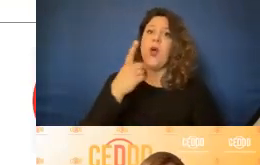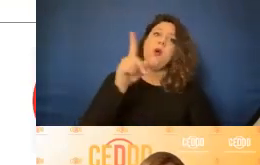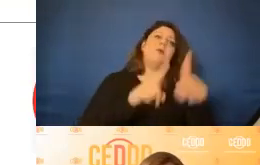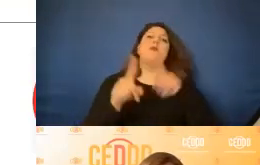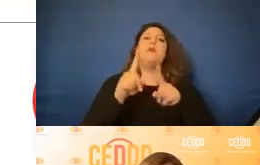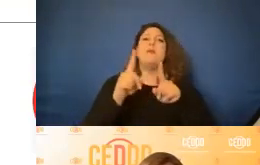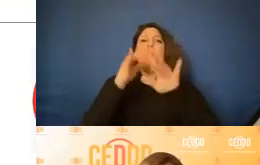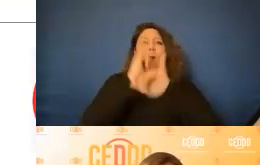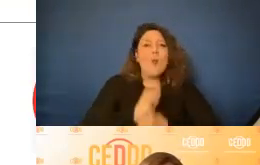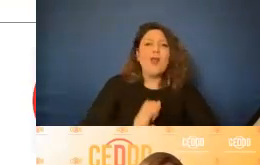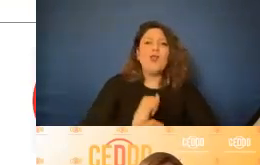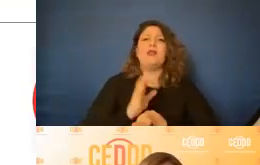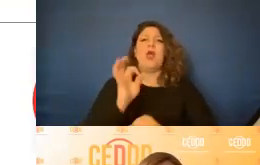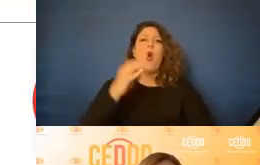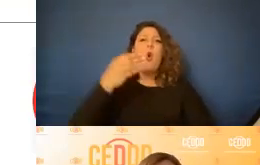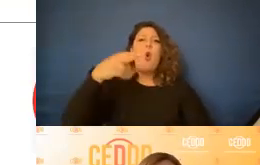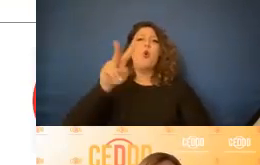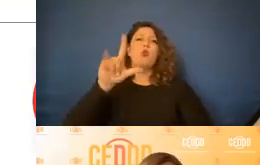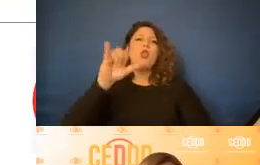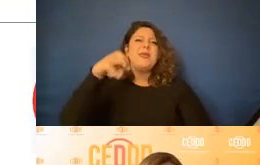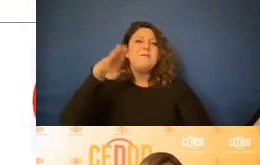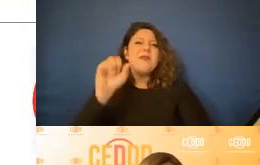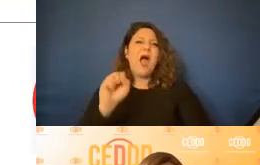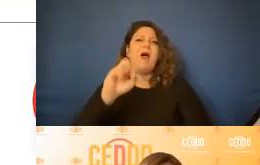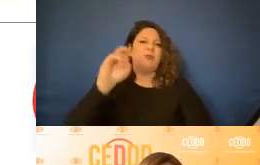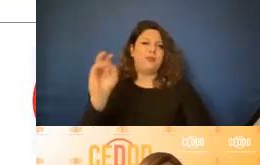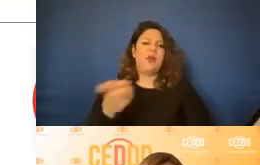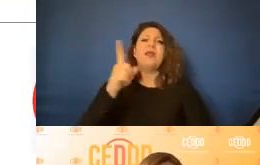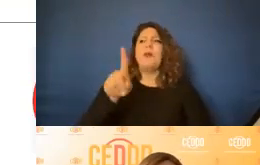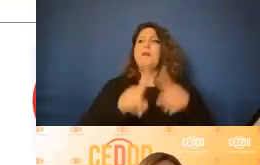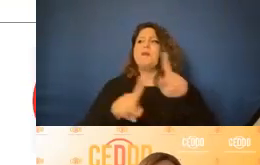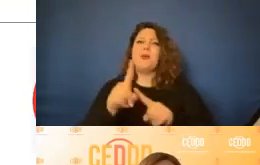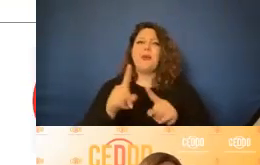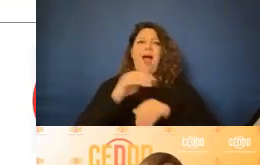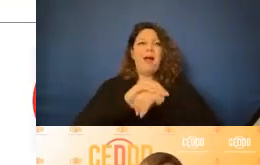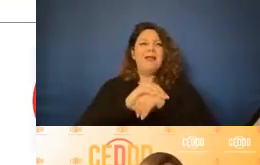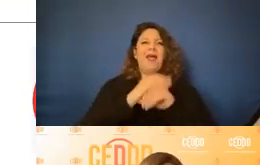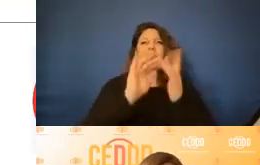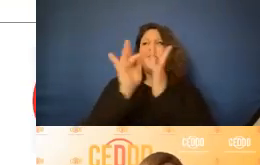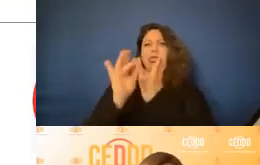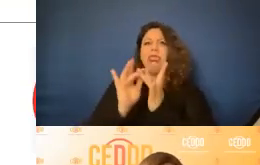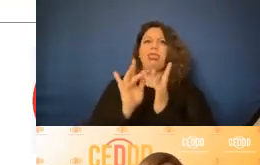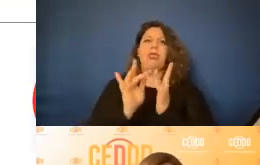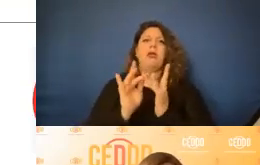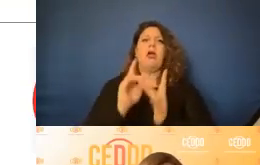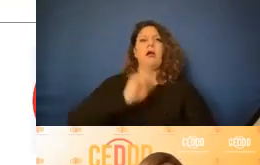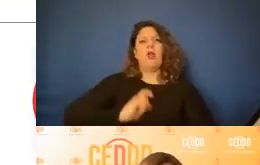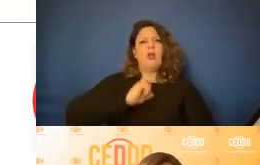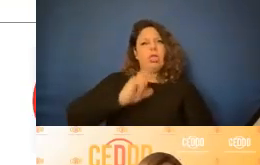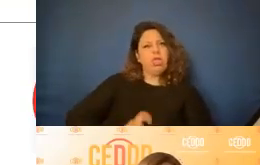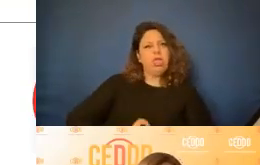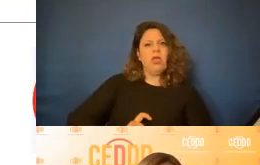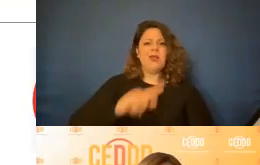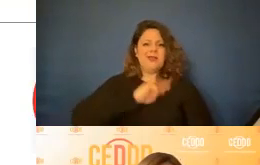anorexia, etcétera. Dificultades también para establecer amistades, baja autoestima y un aumento del sentimiento de